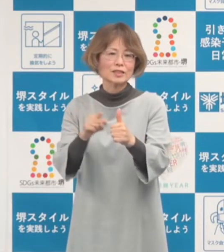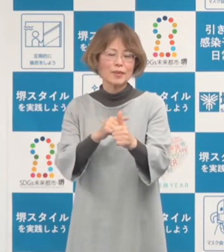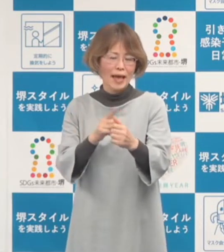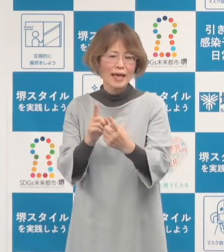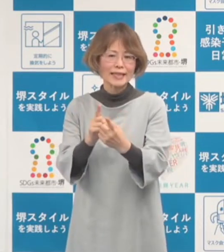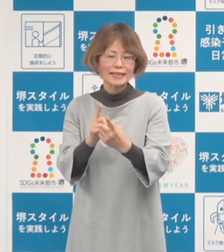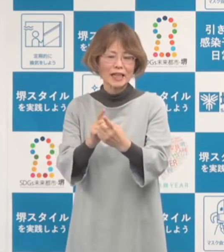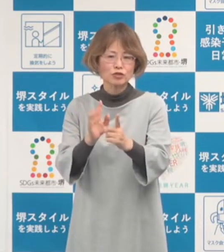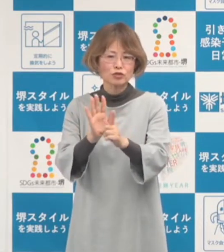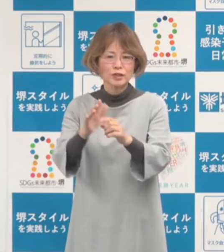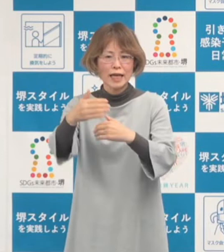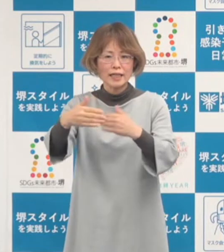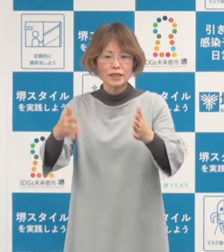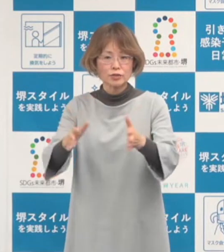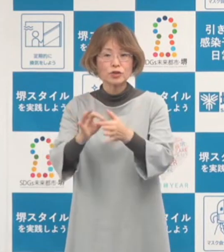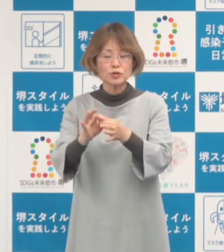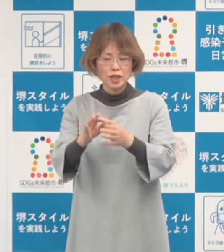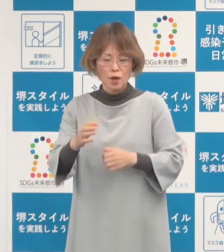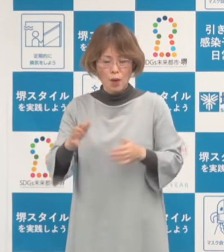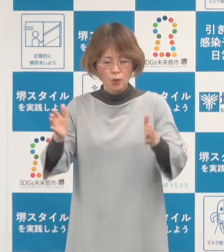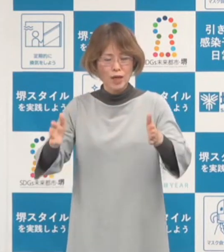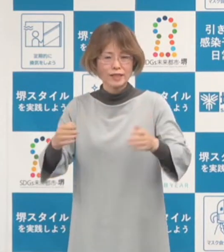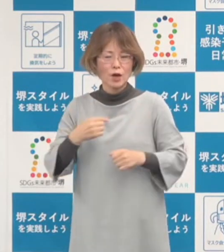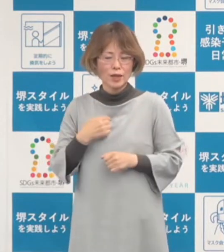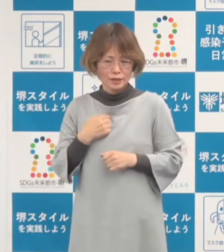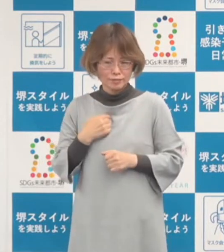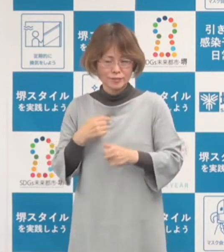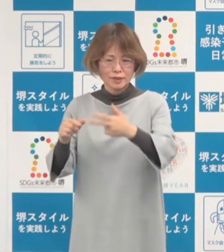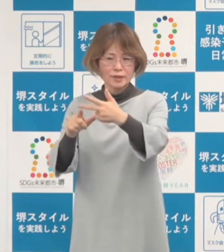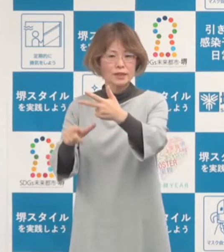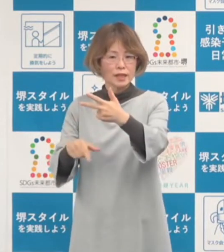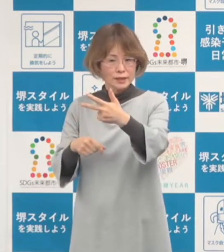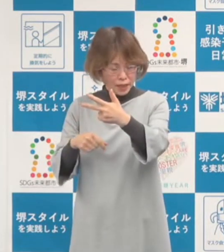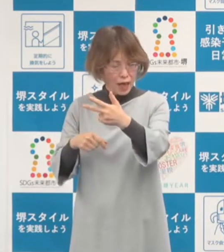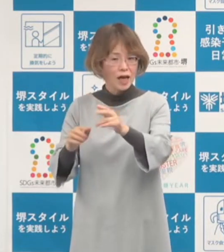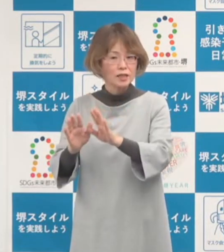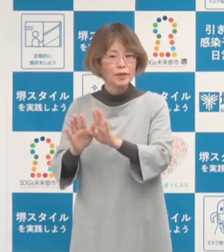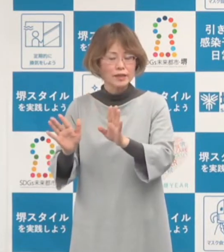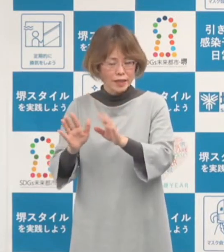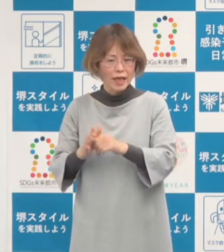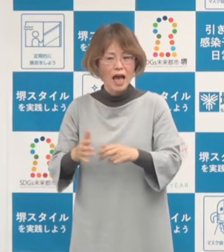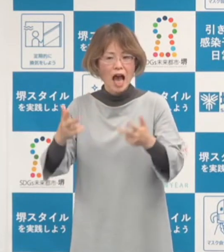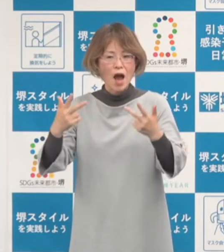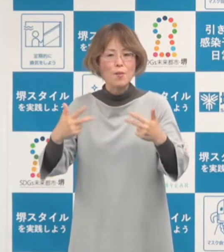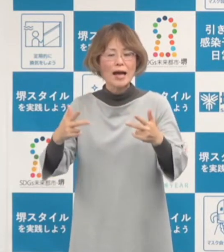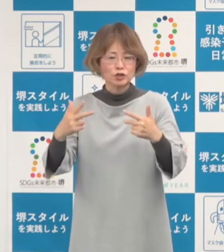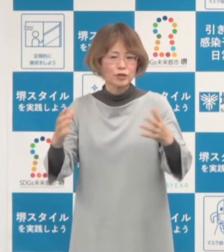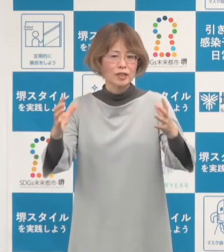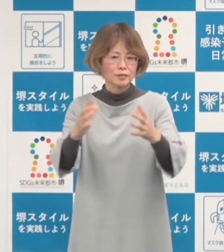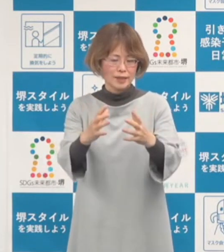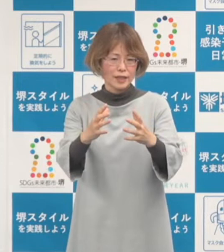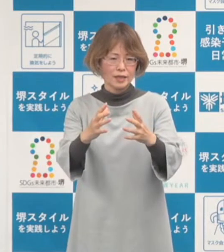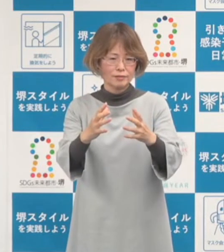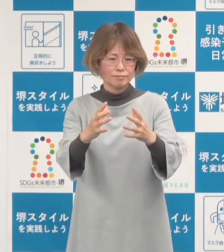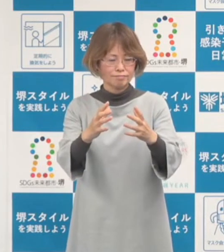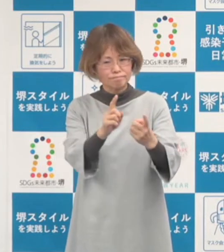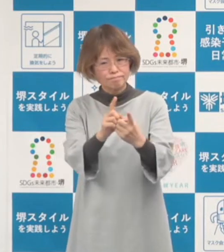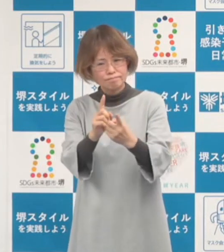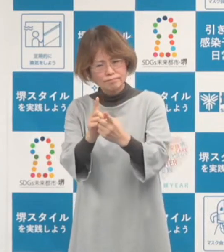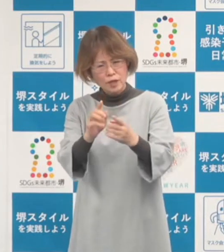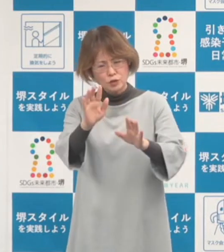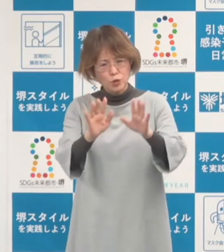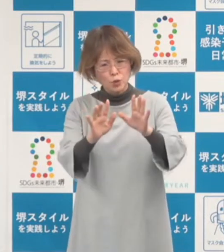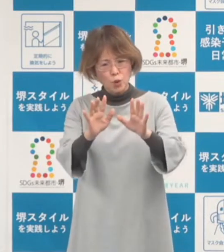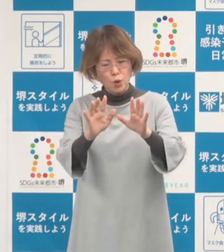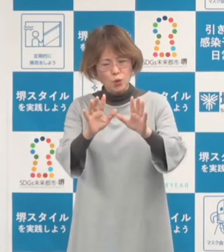ては、この間私自身も7月から開始をしまして、毎週週報ということで対応状況を報告を